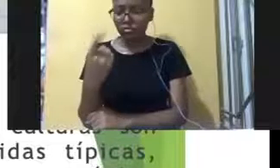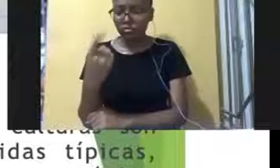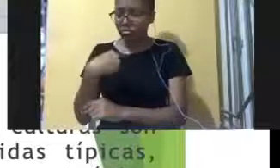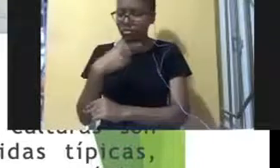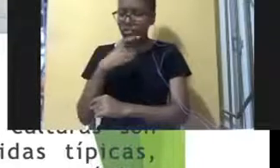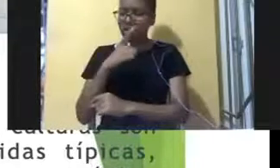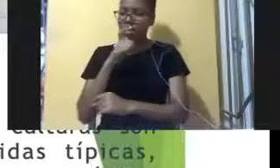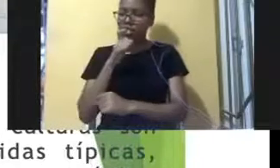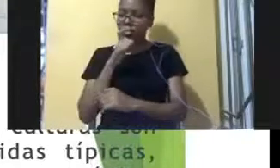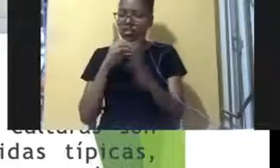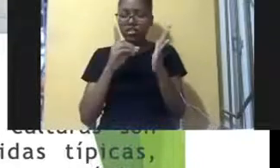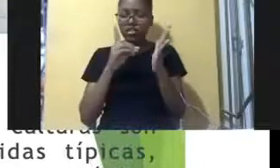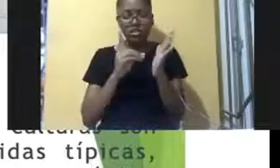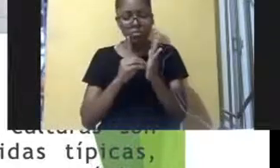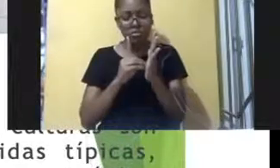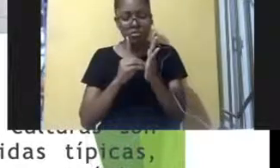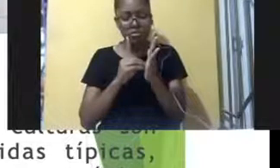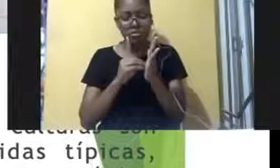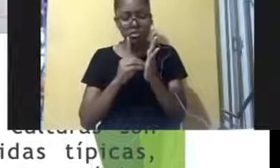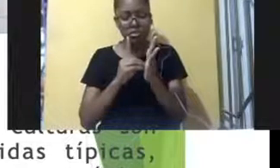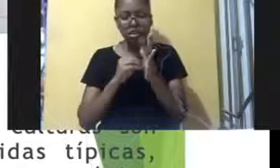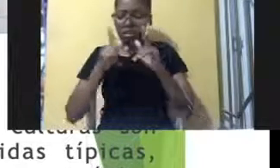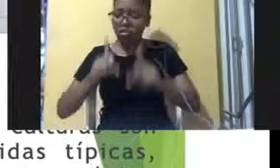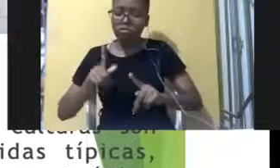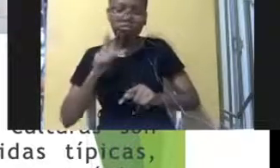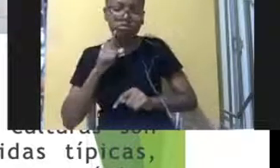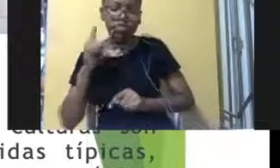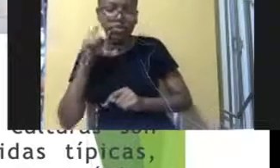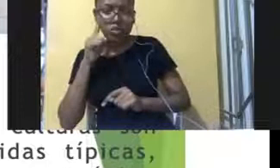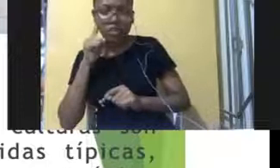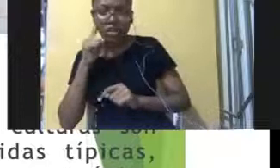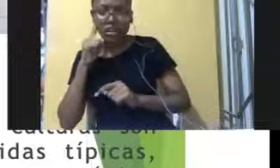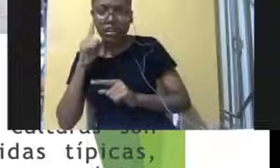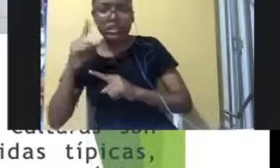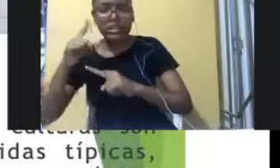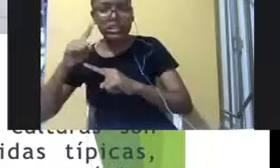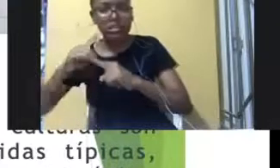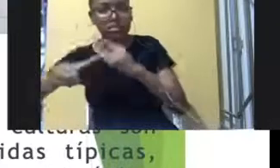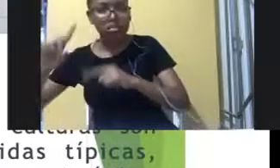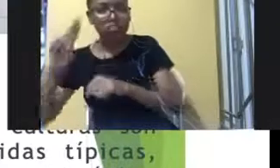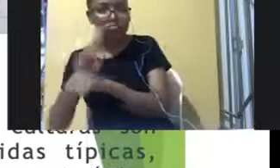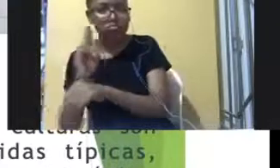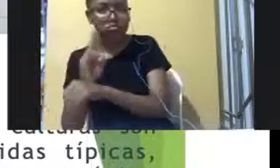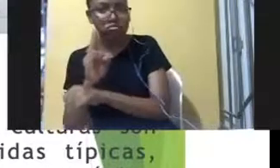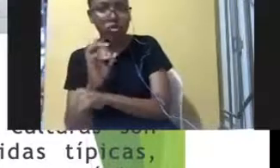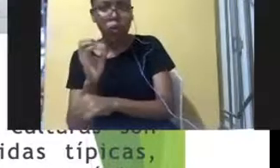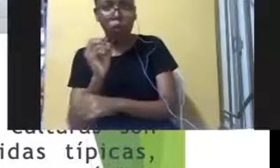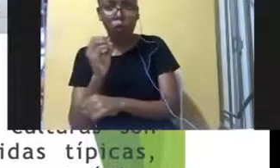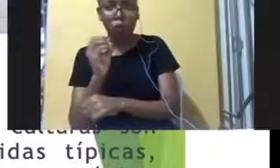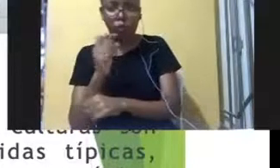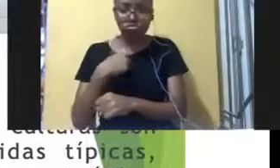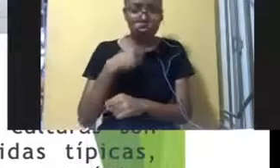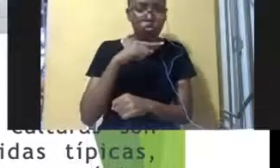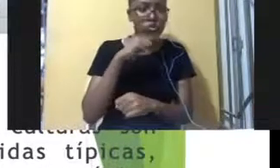persona sorda que habla lengua de señas o usted que no habla lengua de señas?